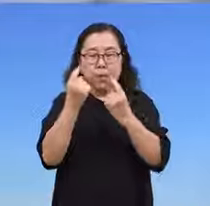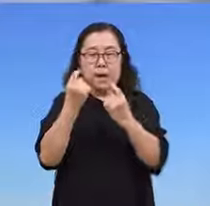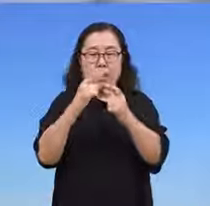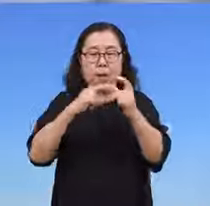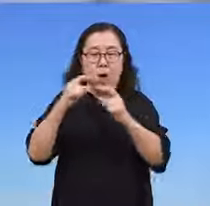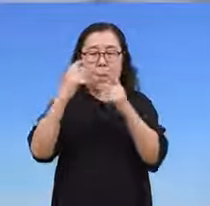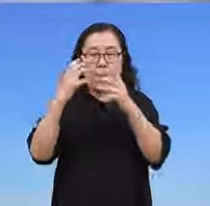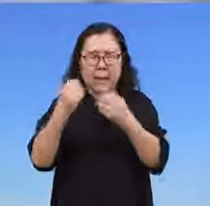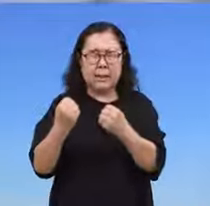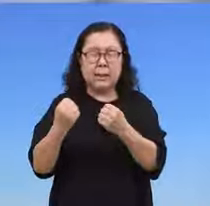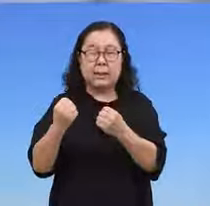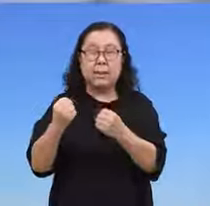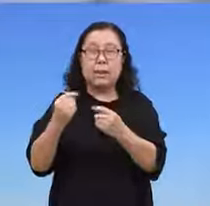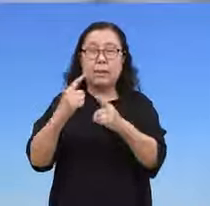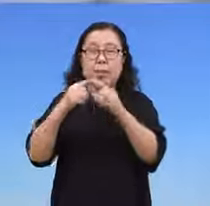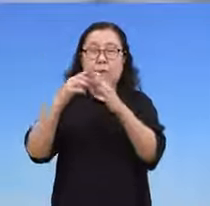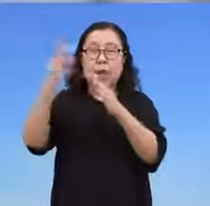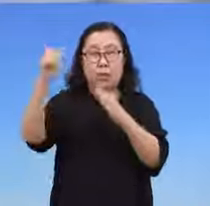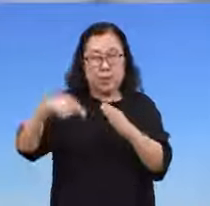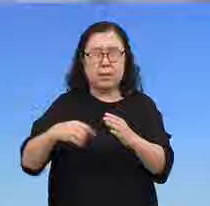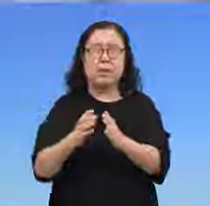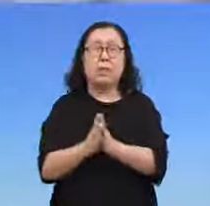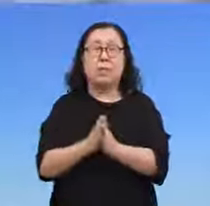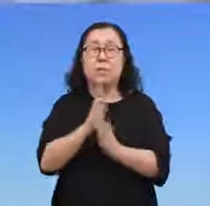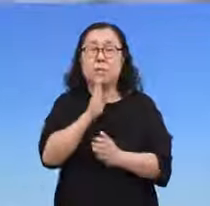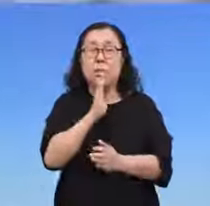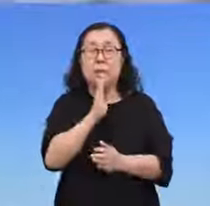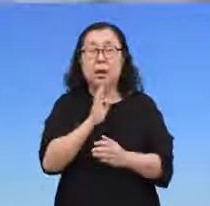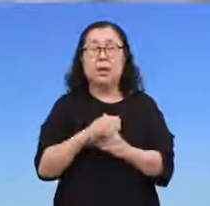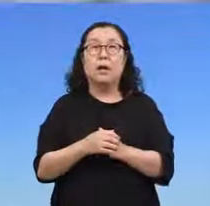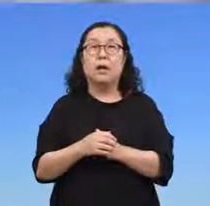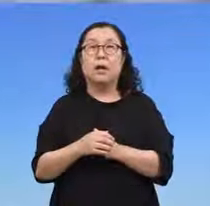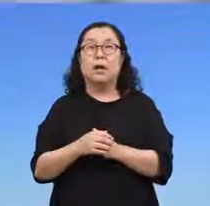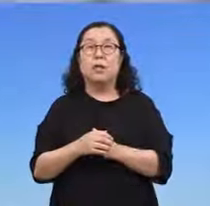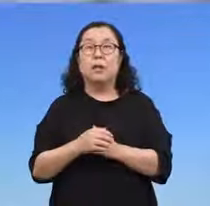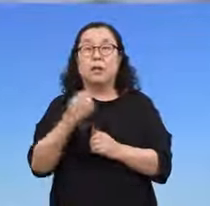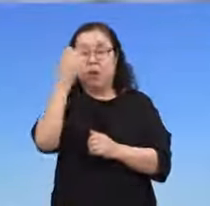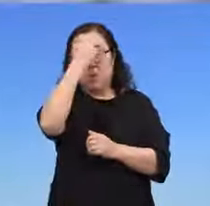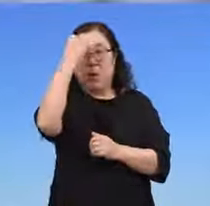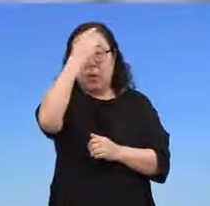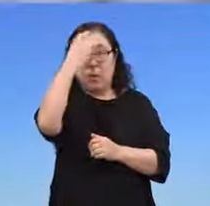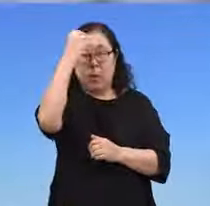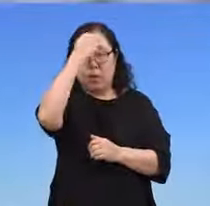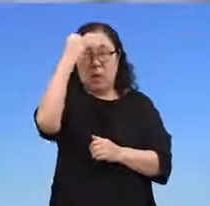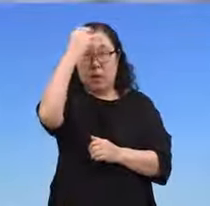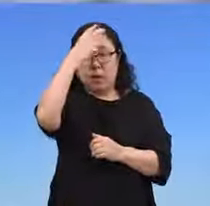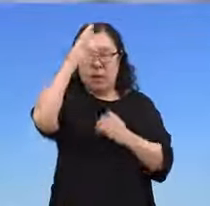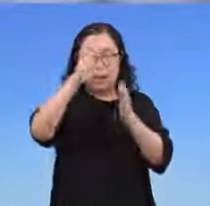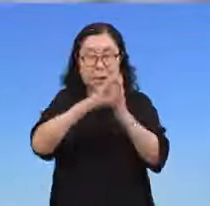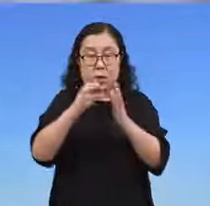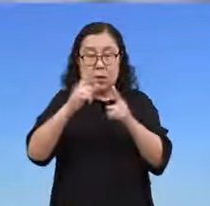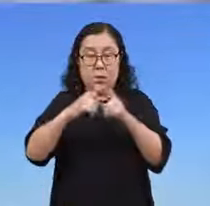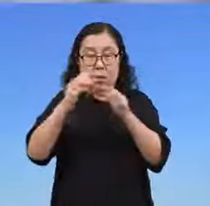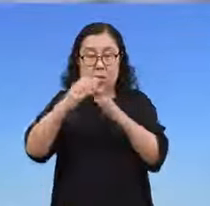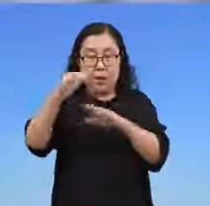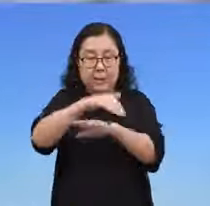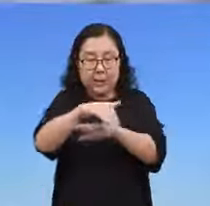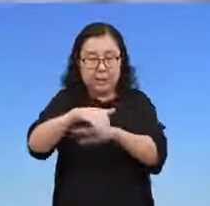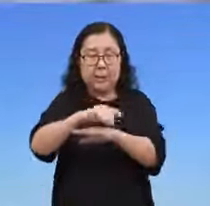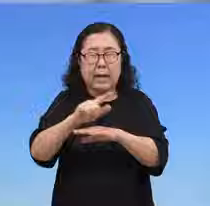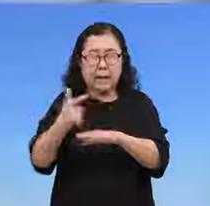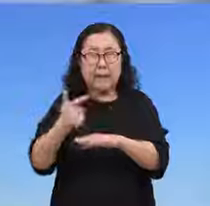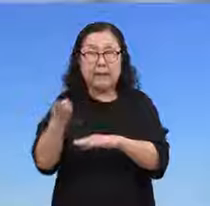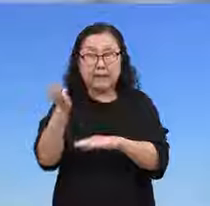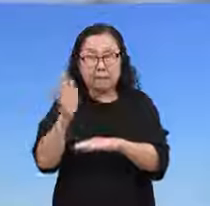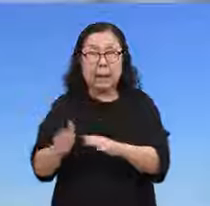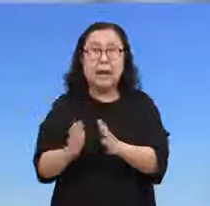많았습니다. 그 당연한 거 아닙니까? 막 철없던 고등학교 1, 2학년 때는 뭐 좀 놀고 뭐 교회도 안 가고 했더라도